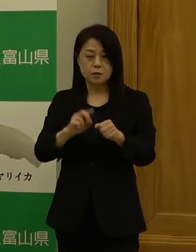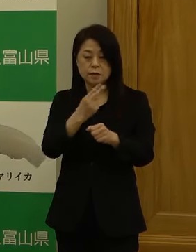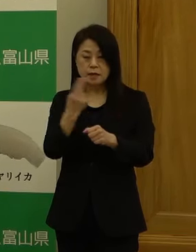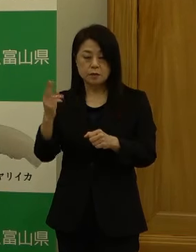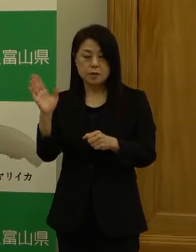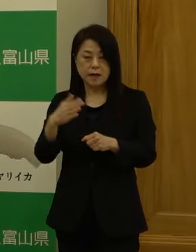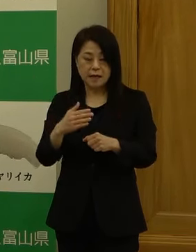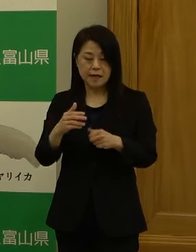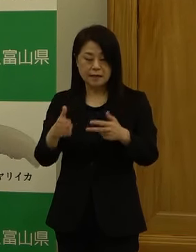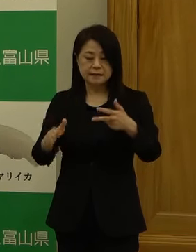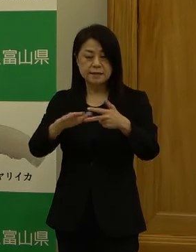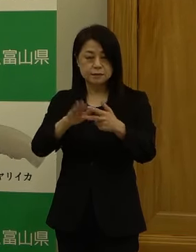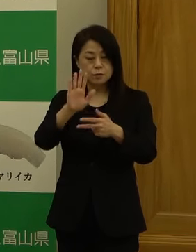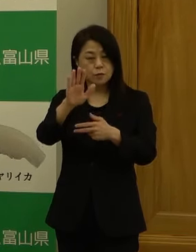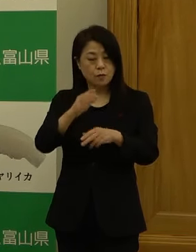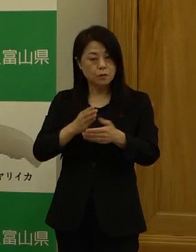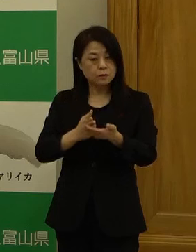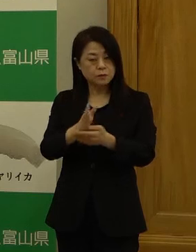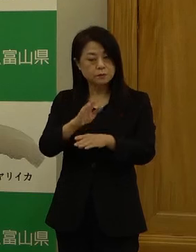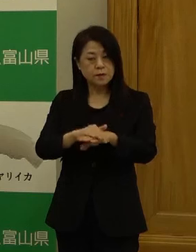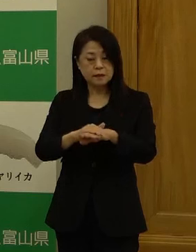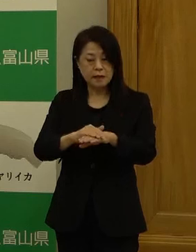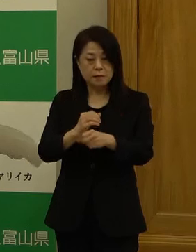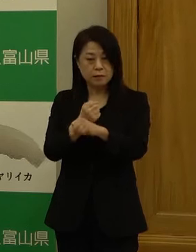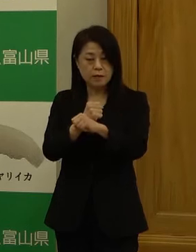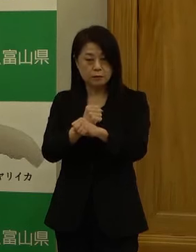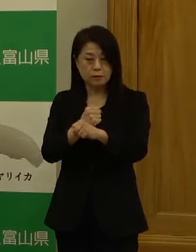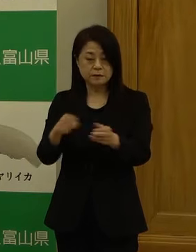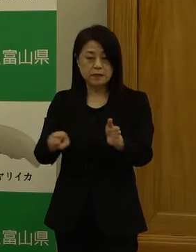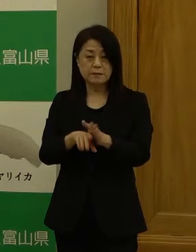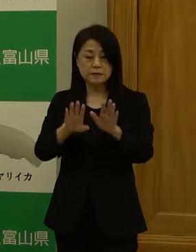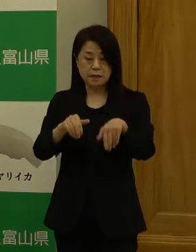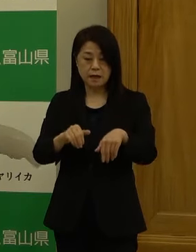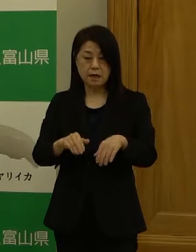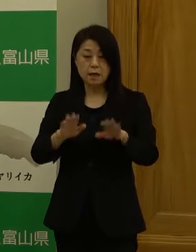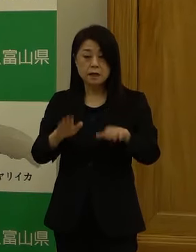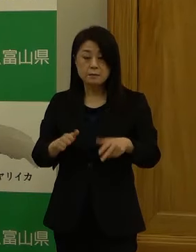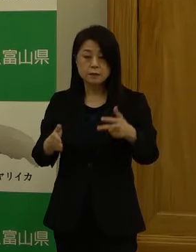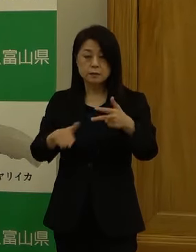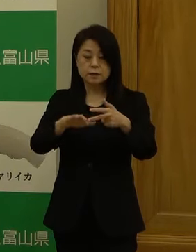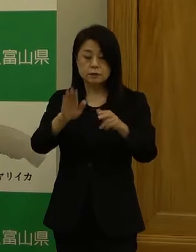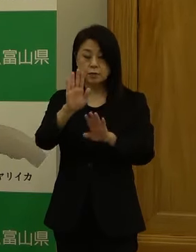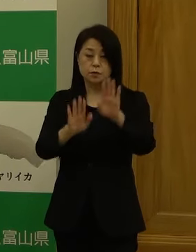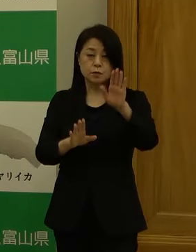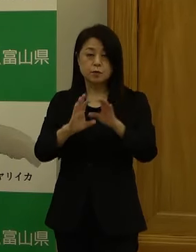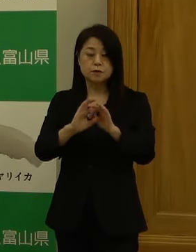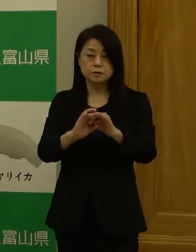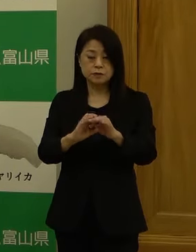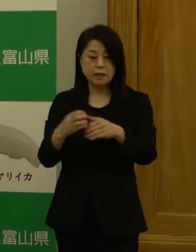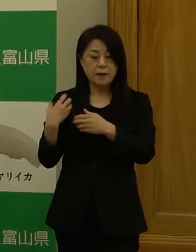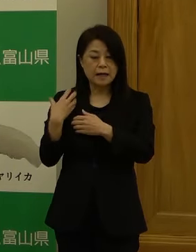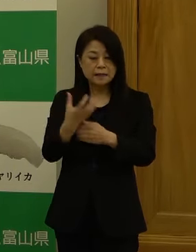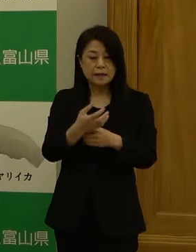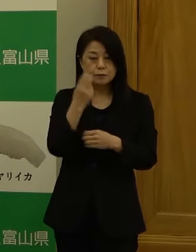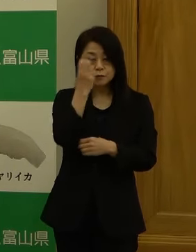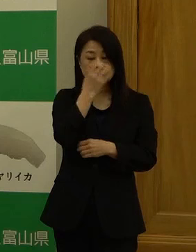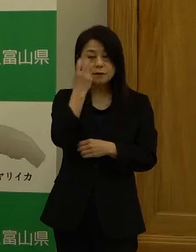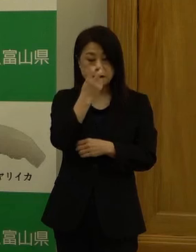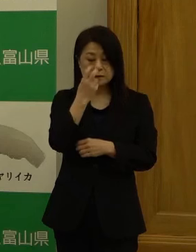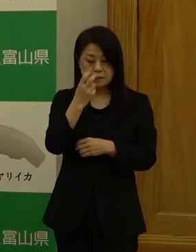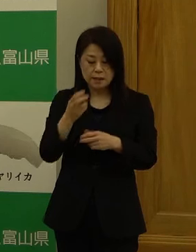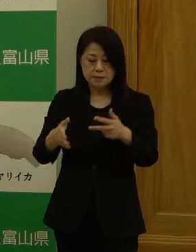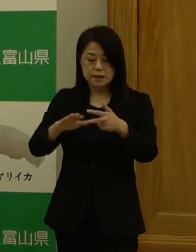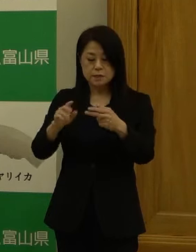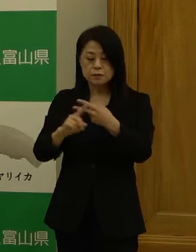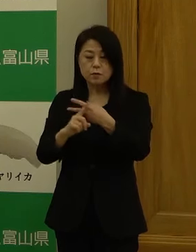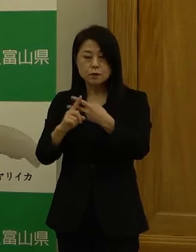今後の在り方を検討してきたところです。現在の施設の状態について委託調査を行い、施設